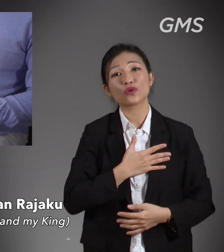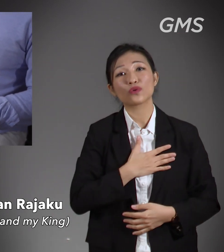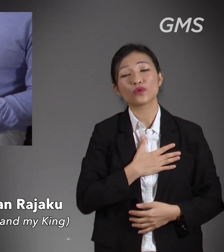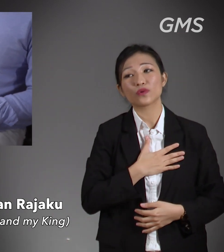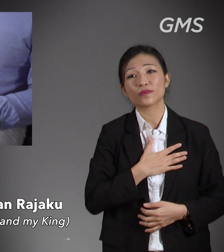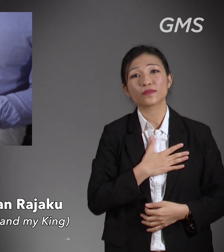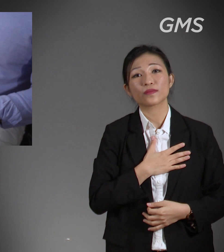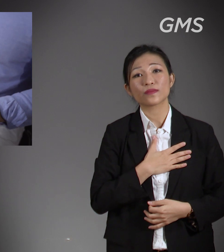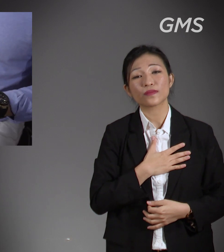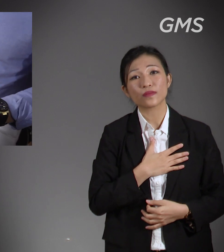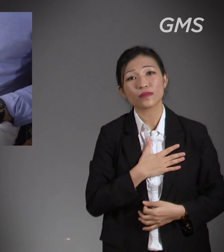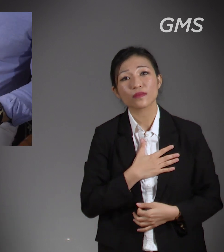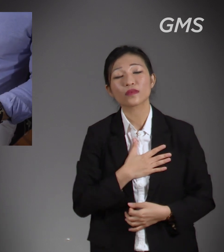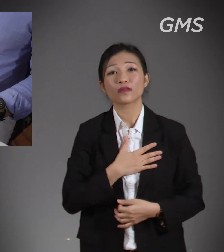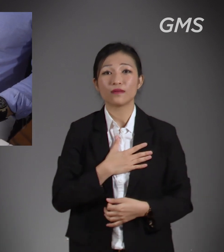Rajaku.